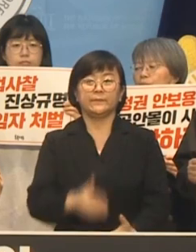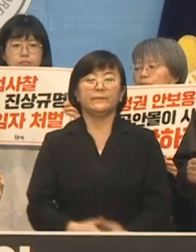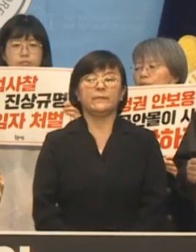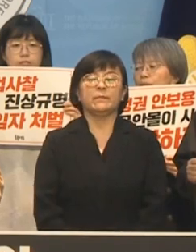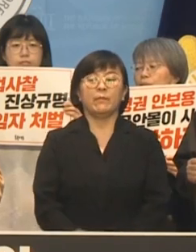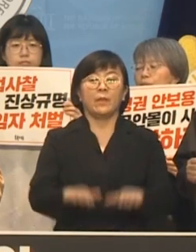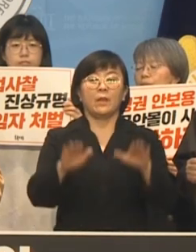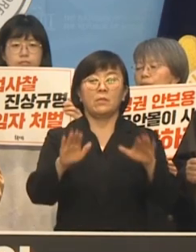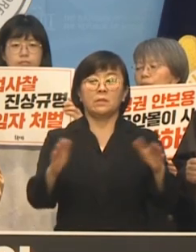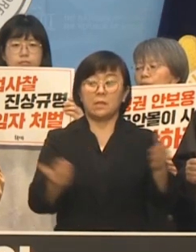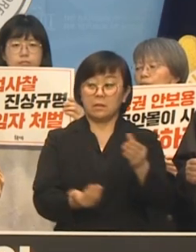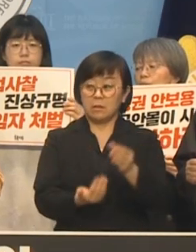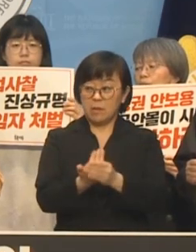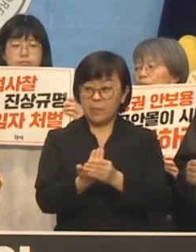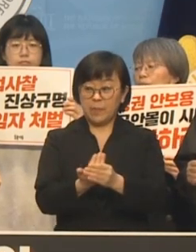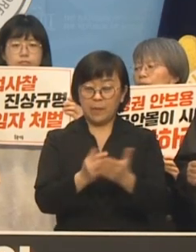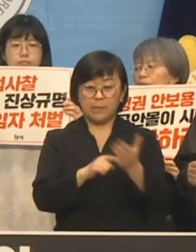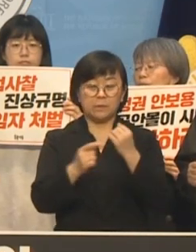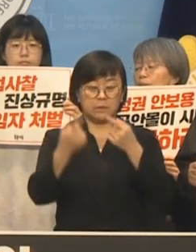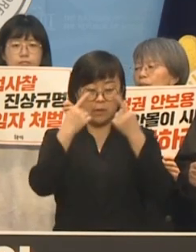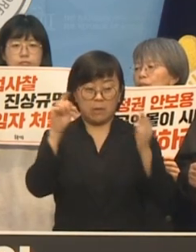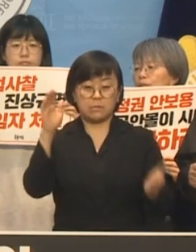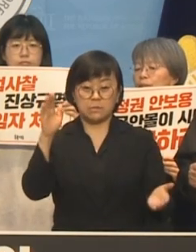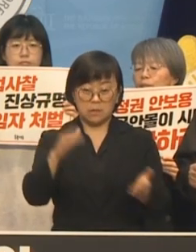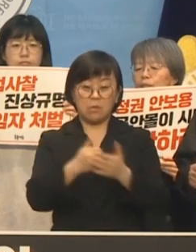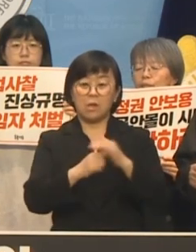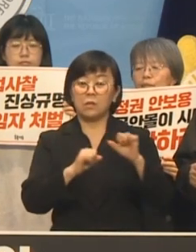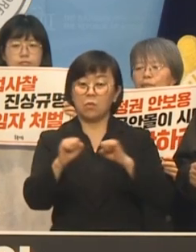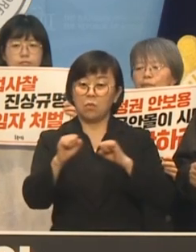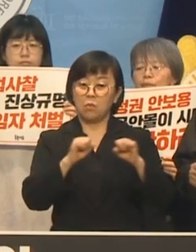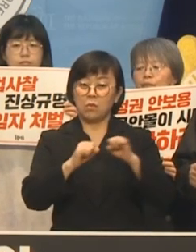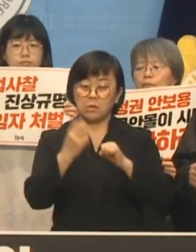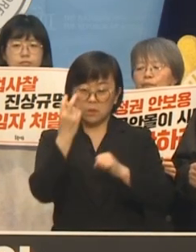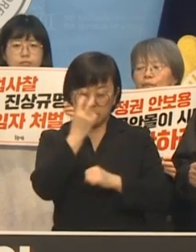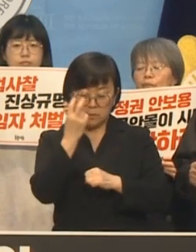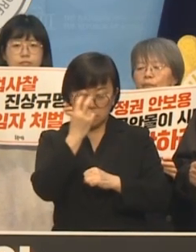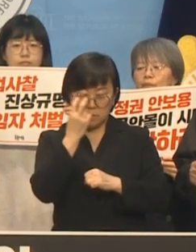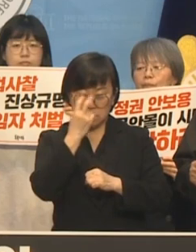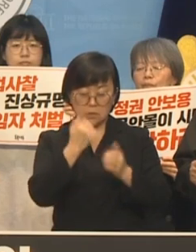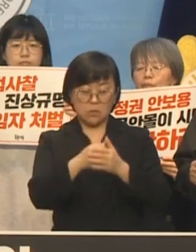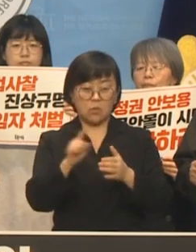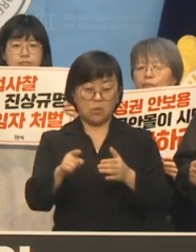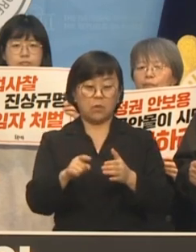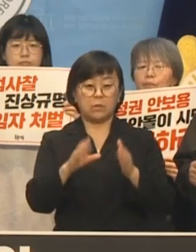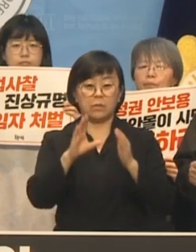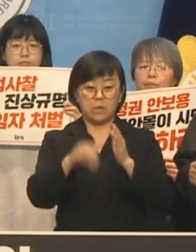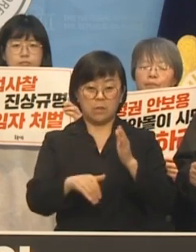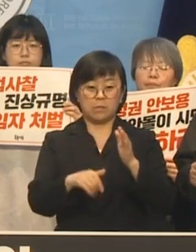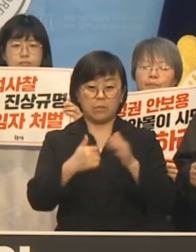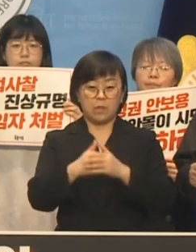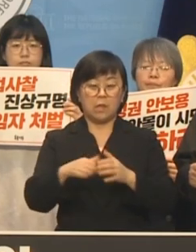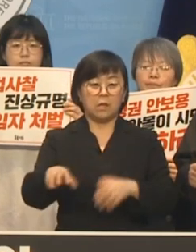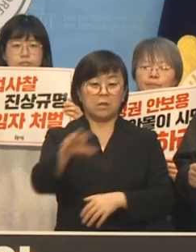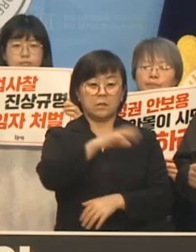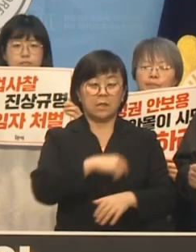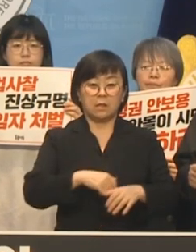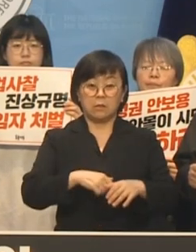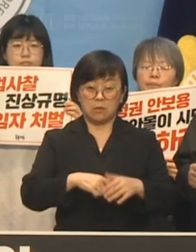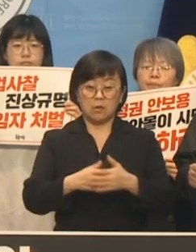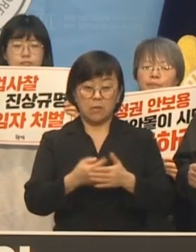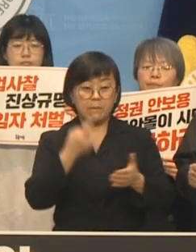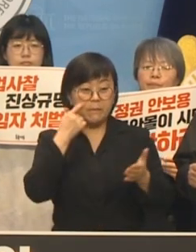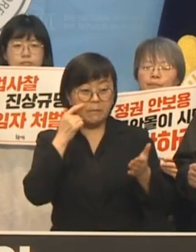이번 사건이 드러난 것은 대학생들의 활동을 감시하고 사찰하는 과정에서 현장범으로